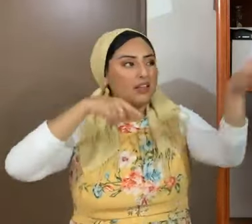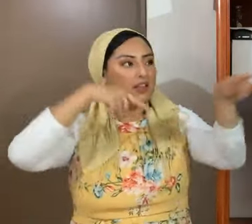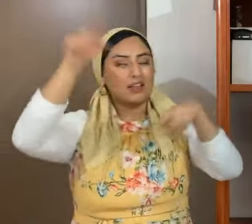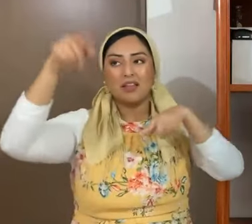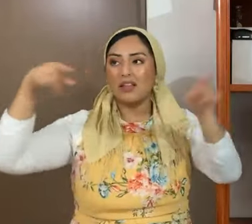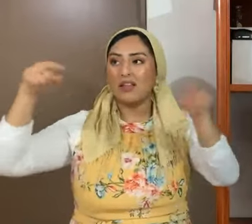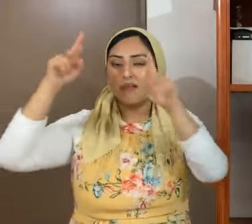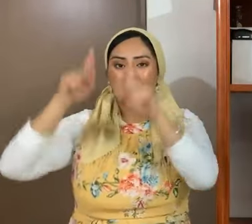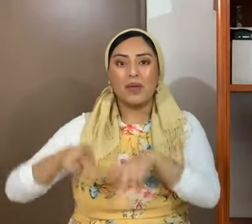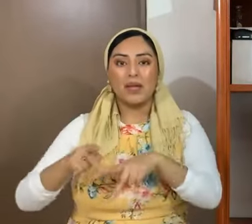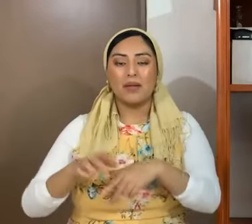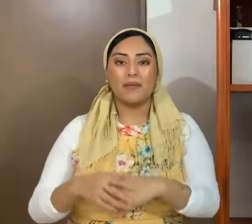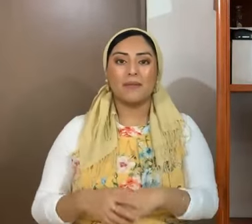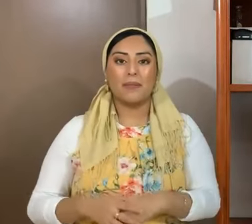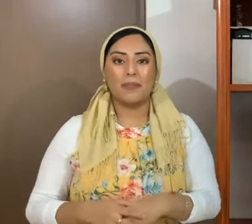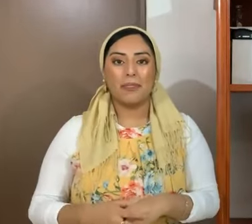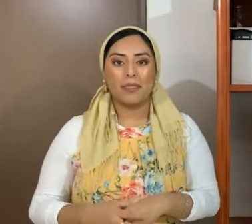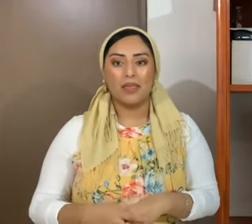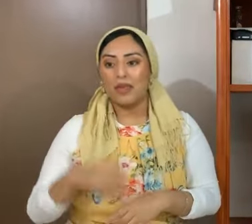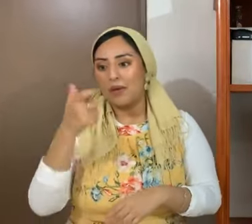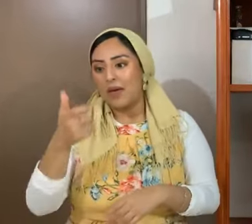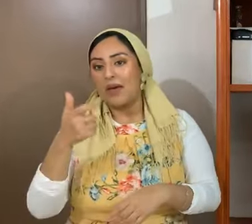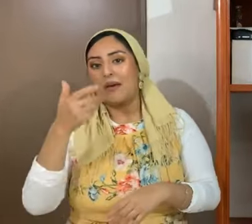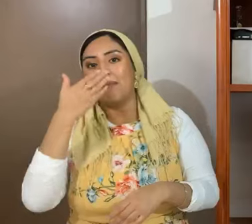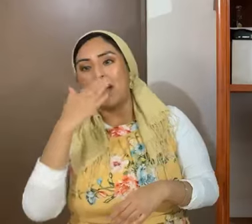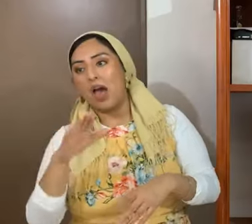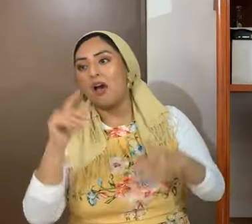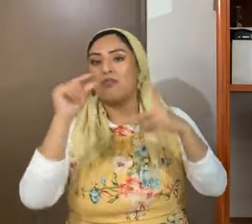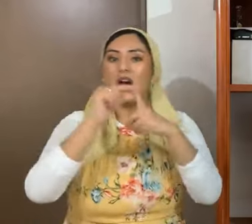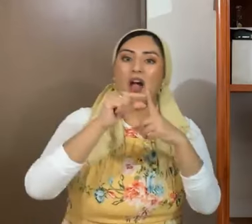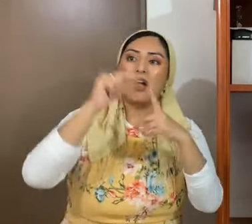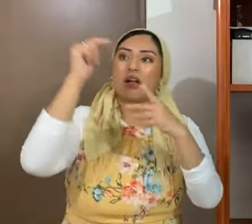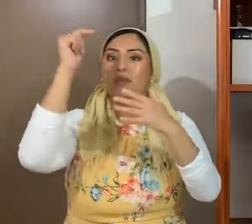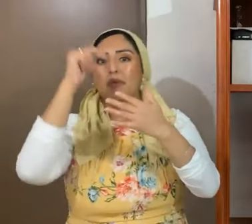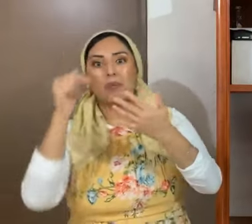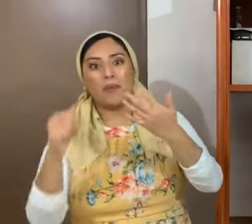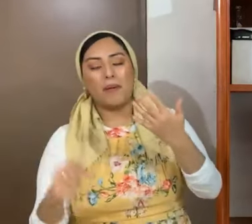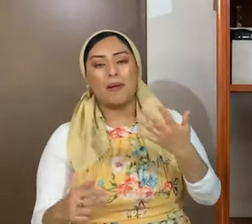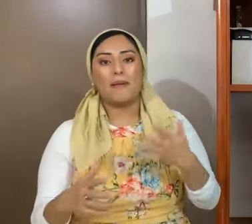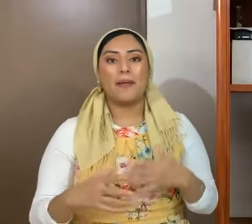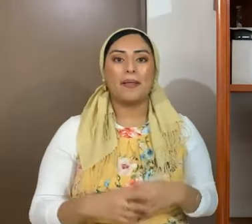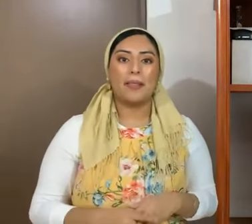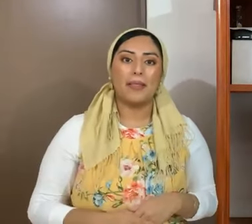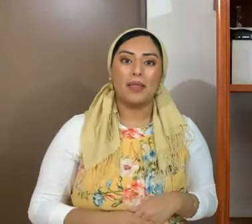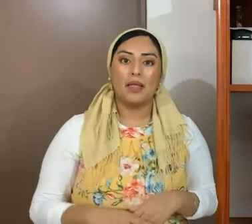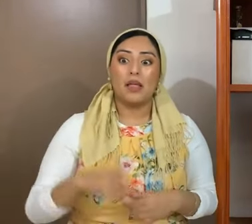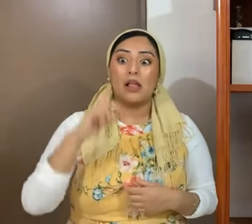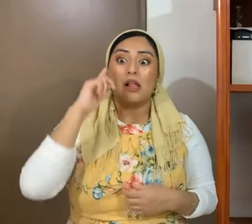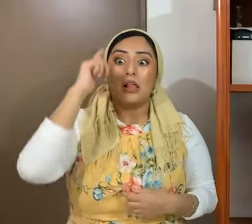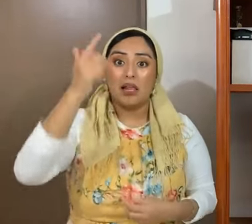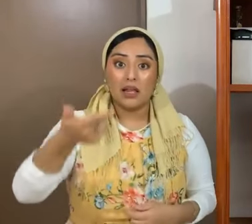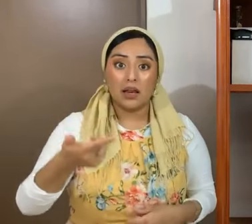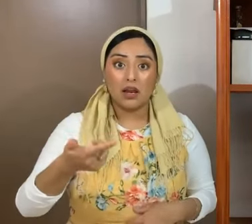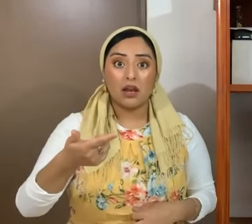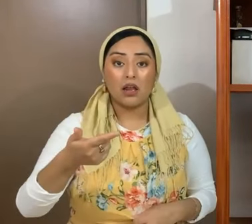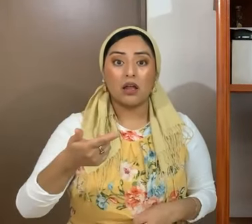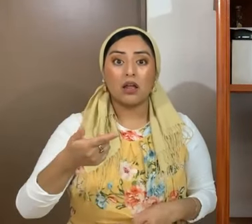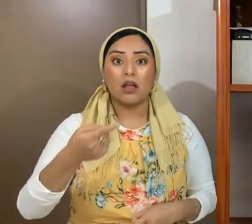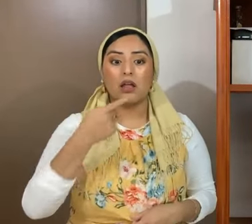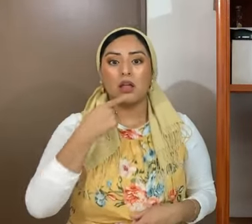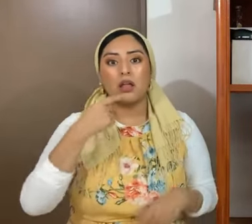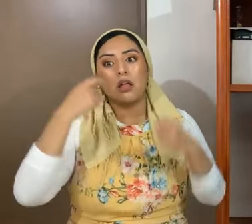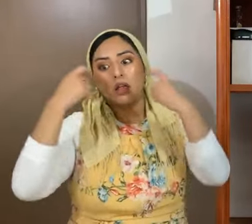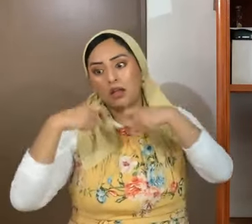zapatero, que ya saben todo lo que ve y todo lo que habla. Y después se